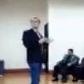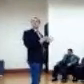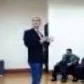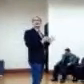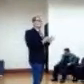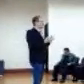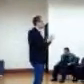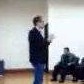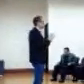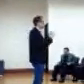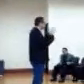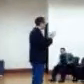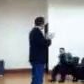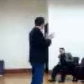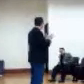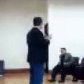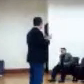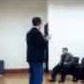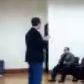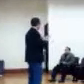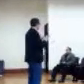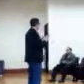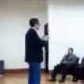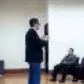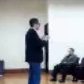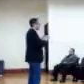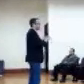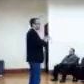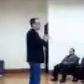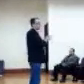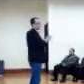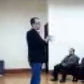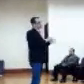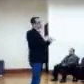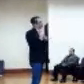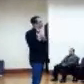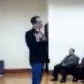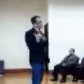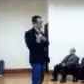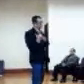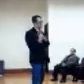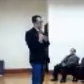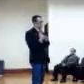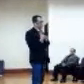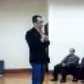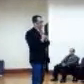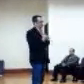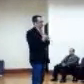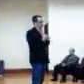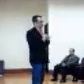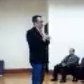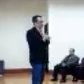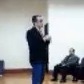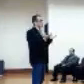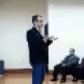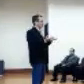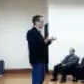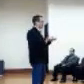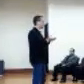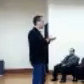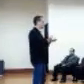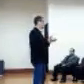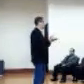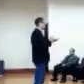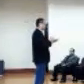Se habla de qué dimensiones tiene el lenguaje de señas a partir de la página 14, y a partir de la página 16,